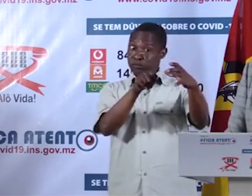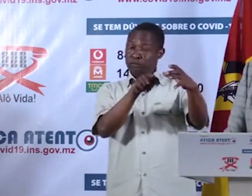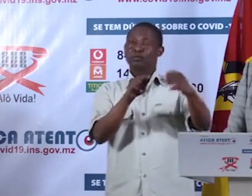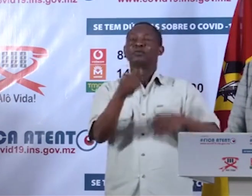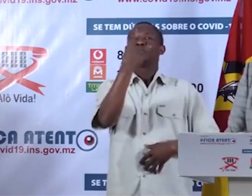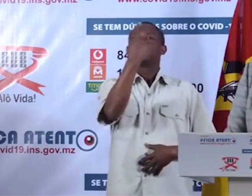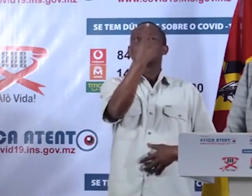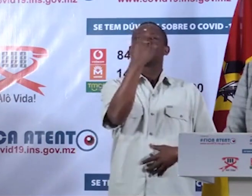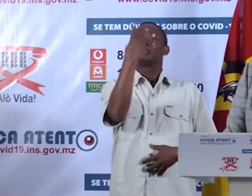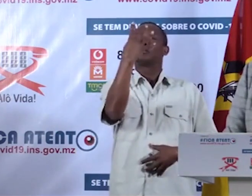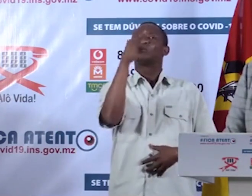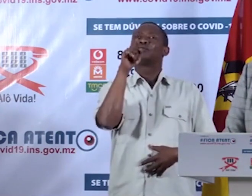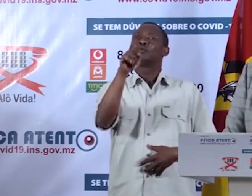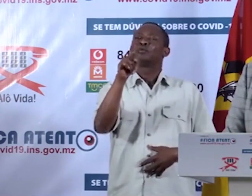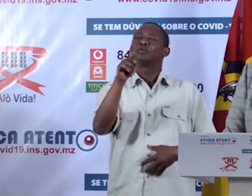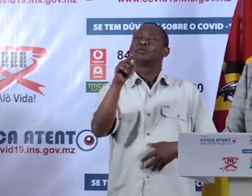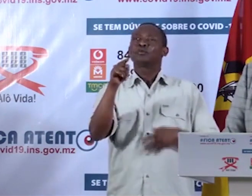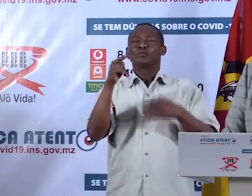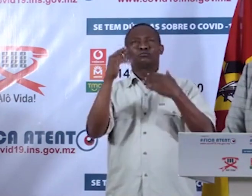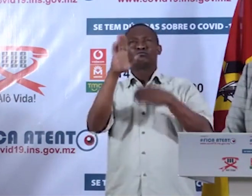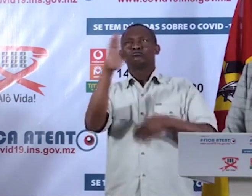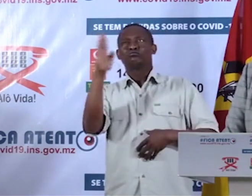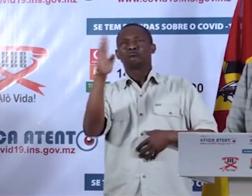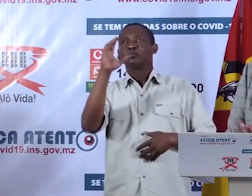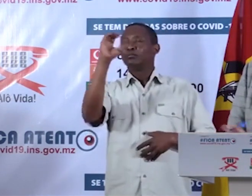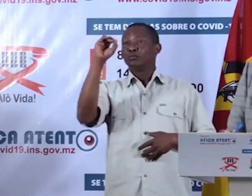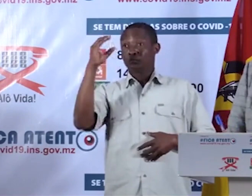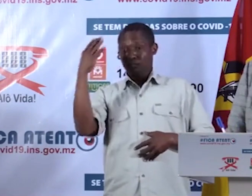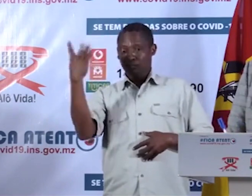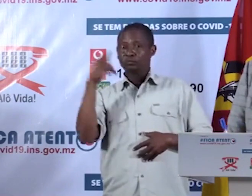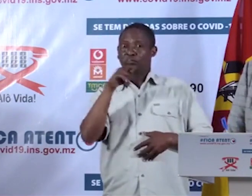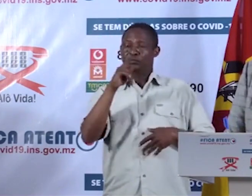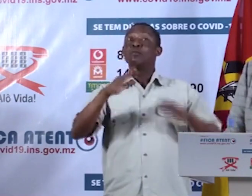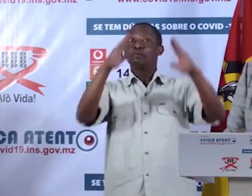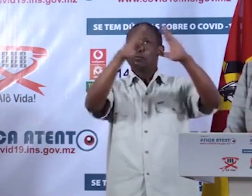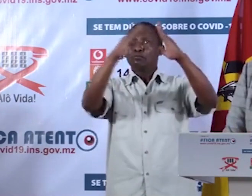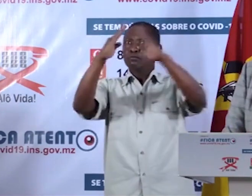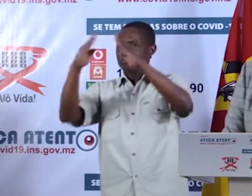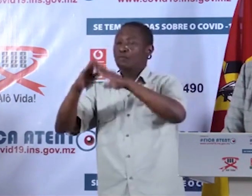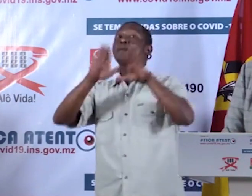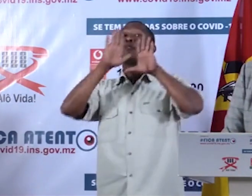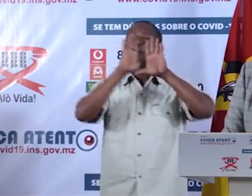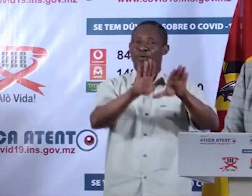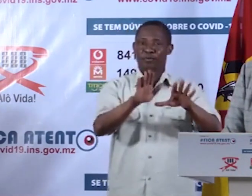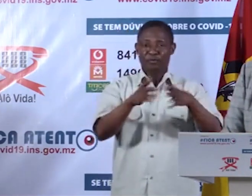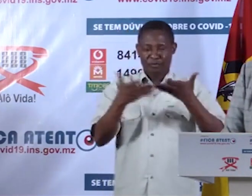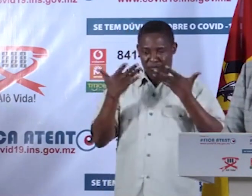14.904 foram submetidas à quarentena domiciliar. E, neste momento, ainda continuamos